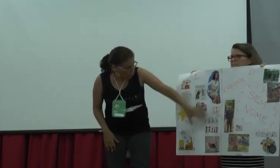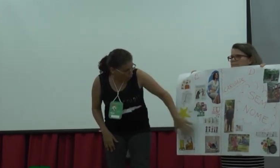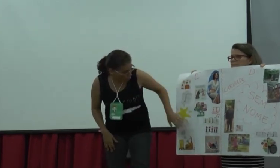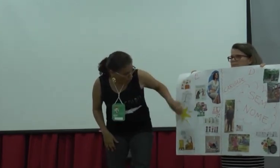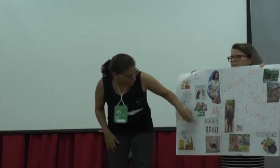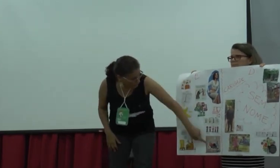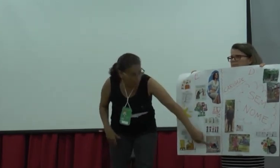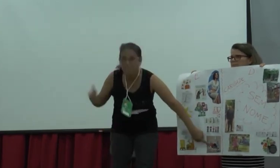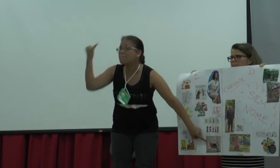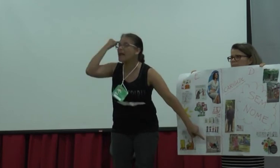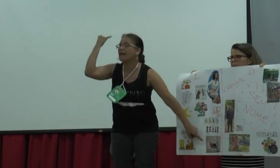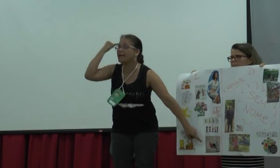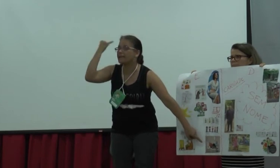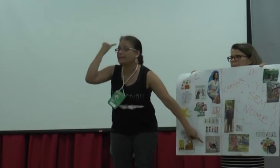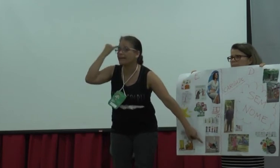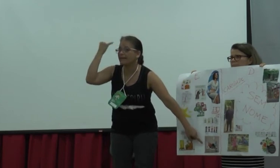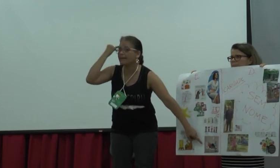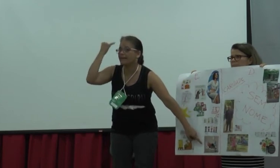sua saúde.